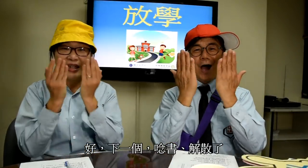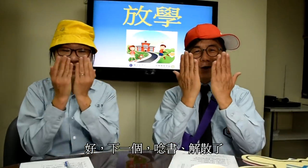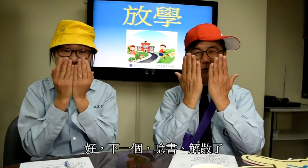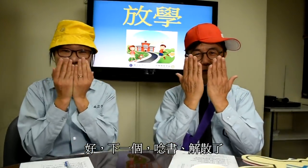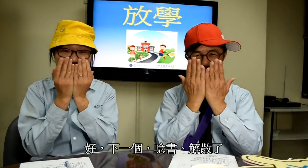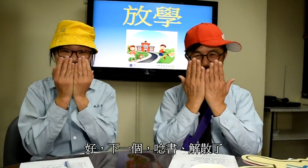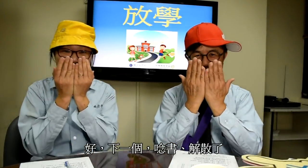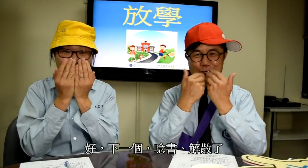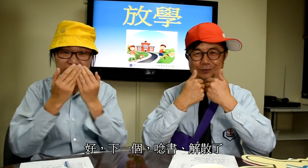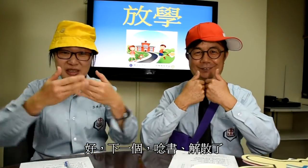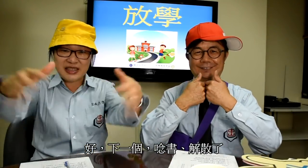念书解散